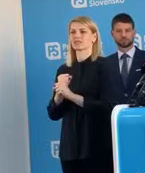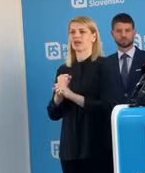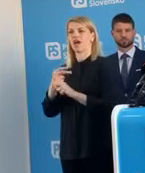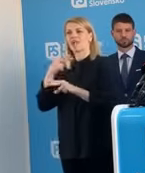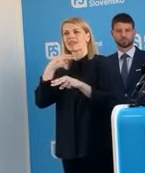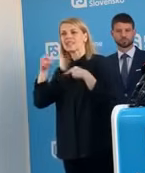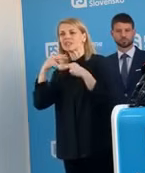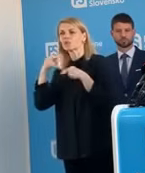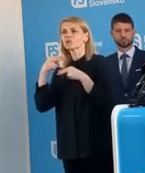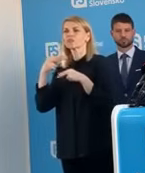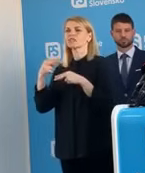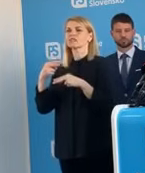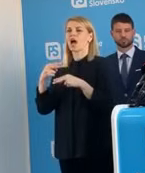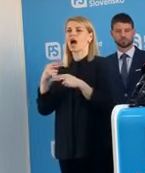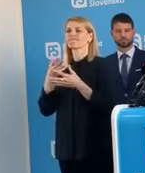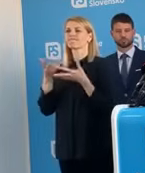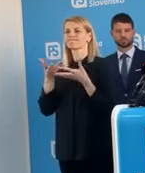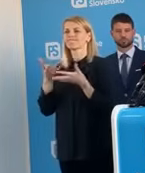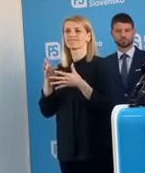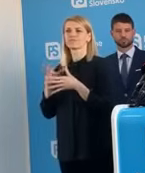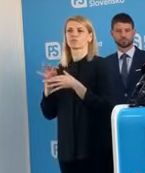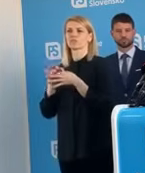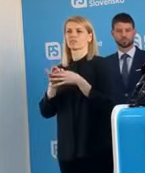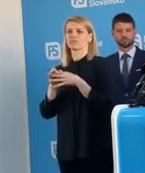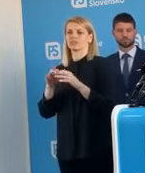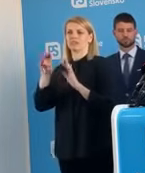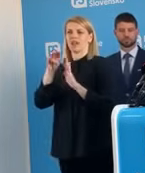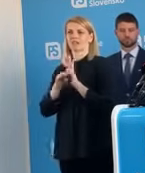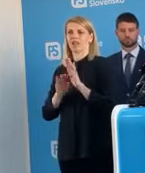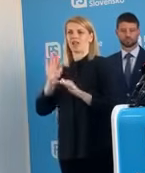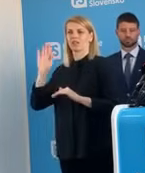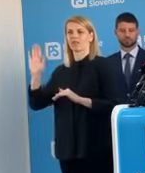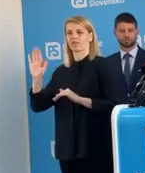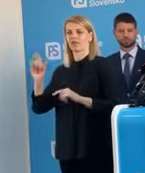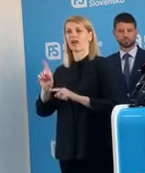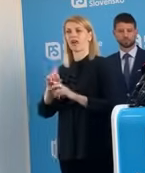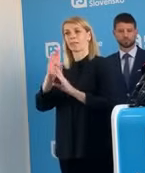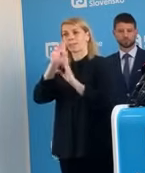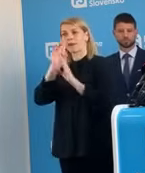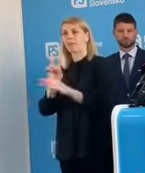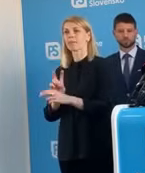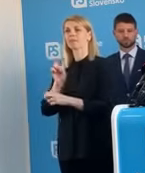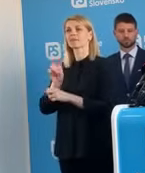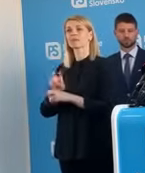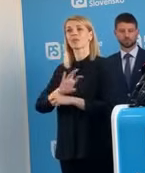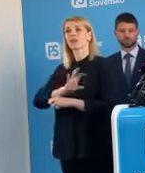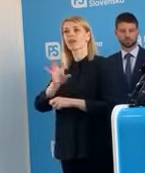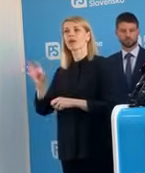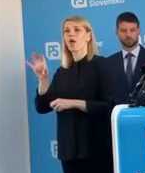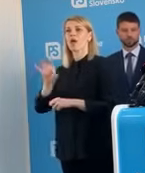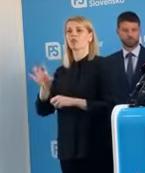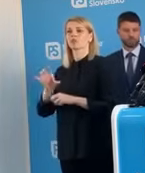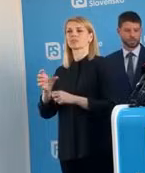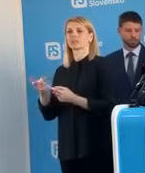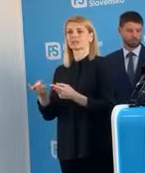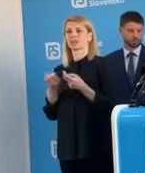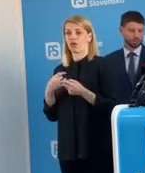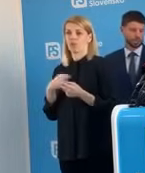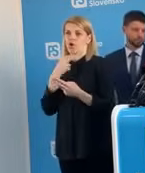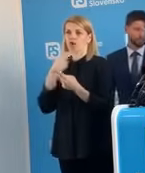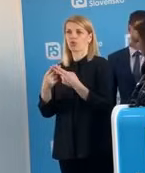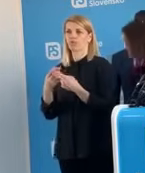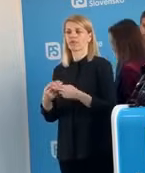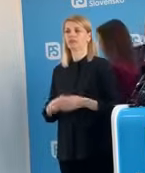rámci diskusie o nejakej európskej legislatíve, ktorá stanovuje podmienky. Takže priamy prístup regiónov k európskym zdrojom je odpoveď.